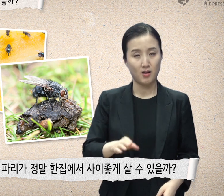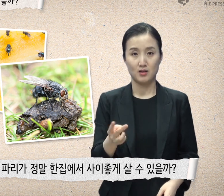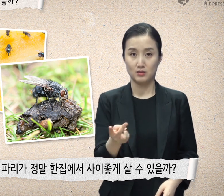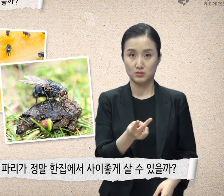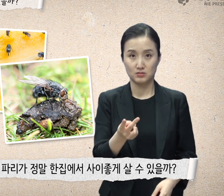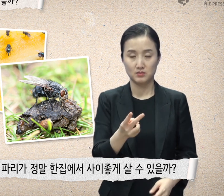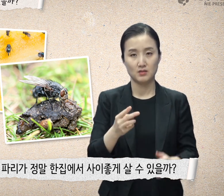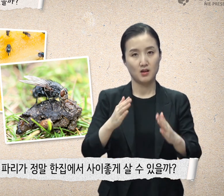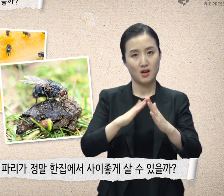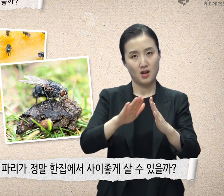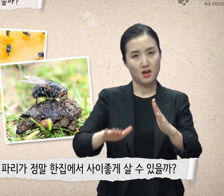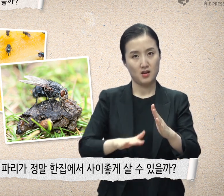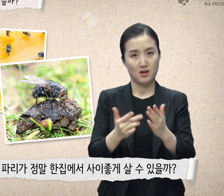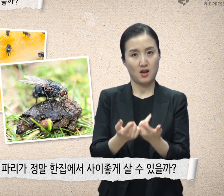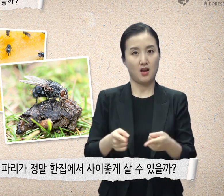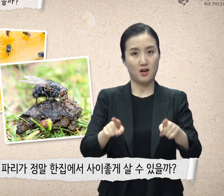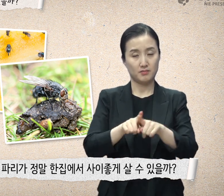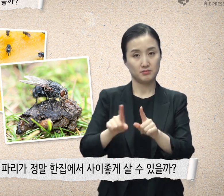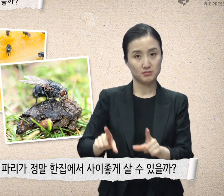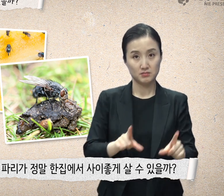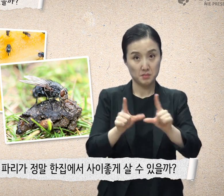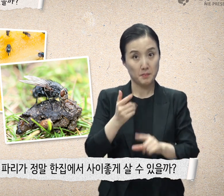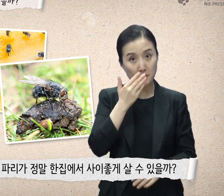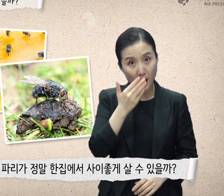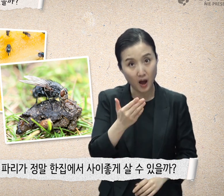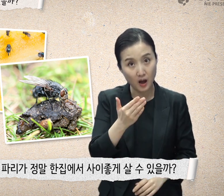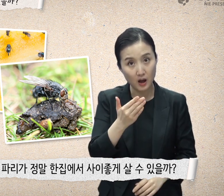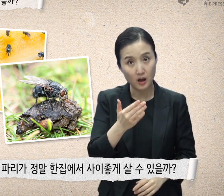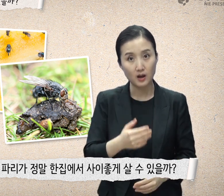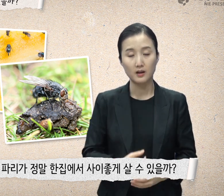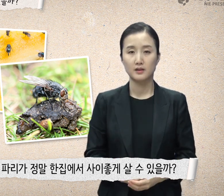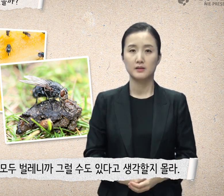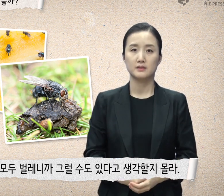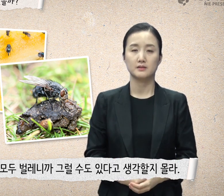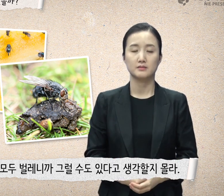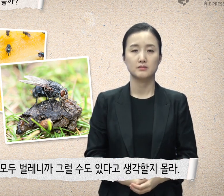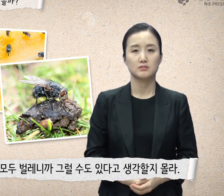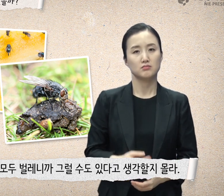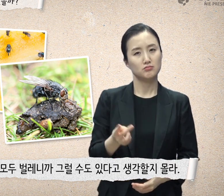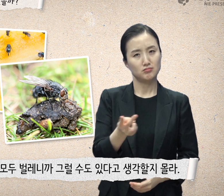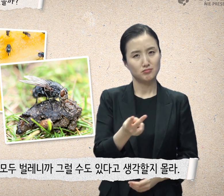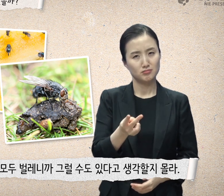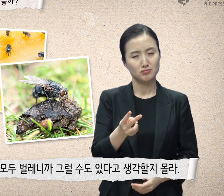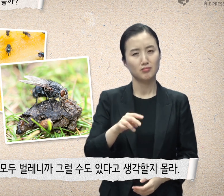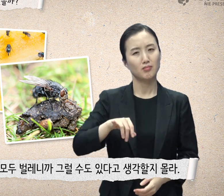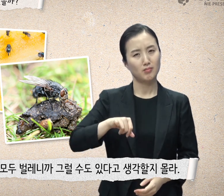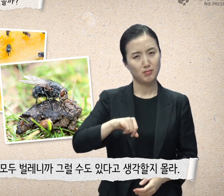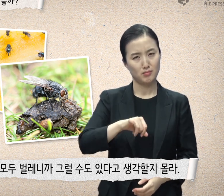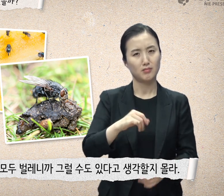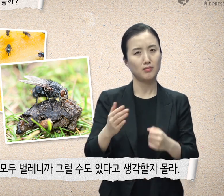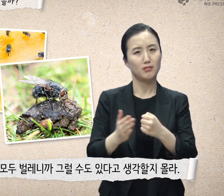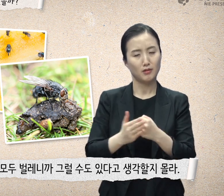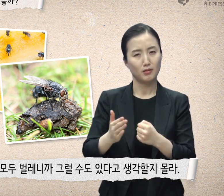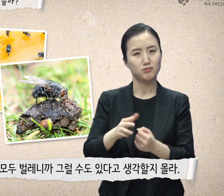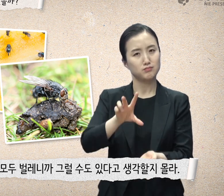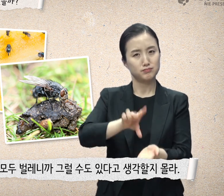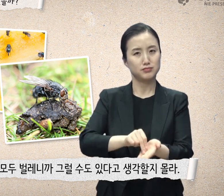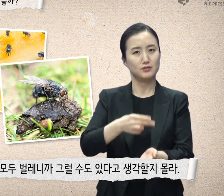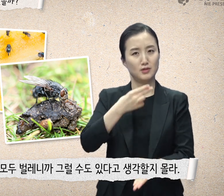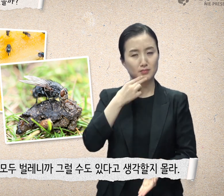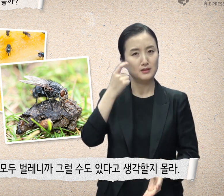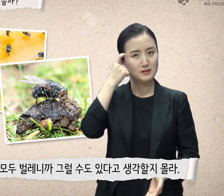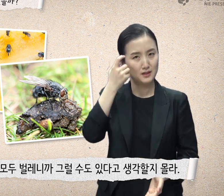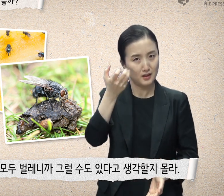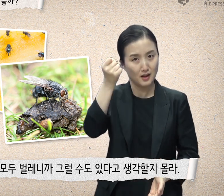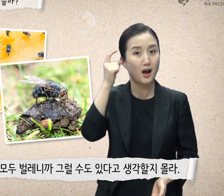정말 한 집에서 사이좋게 살 수 있을까? 거미나 파리나 모두 벌레니까 그럴 수도